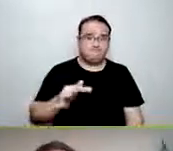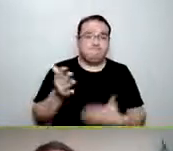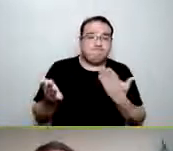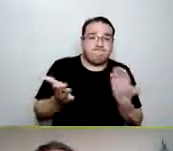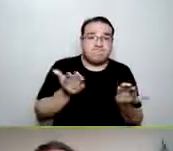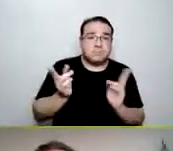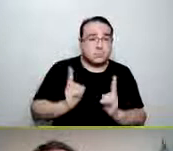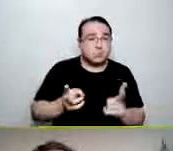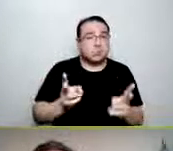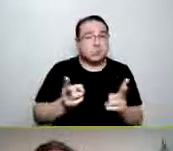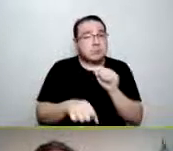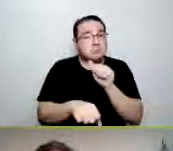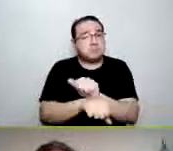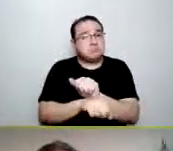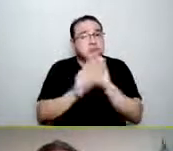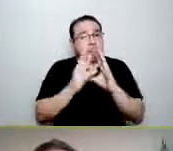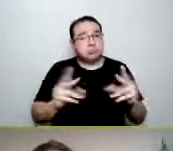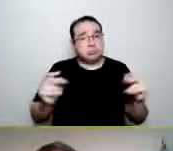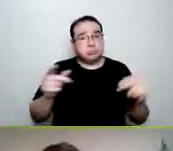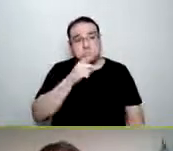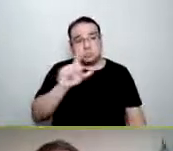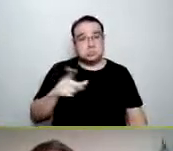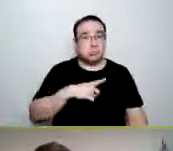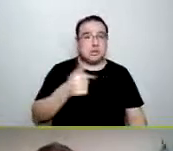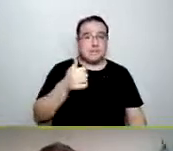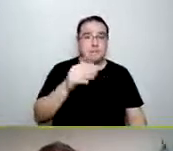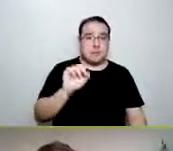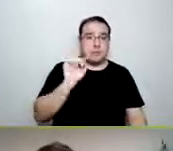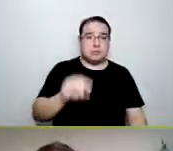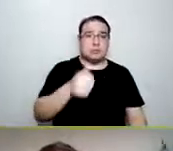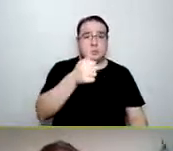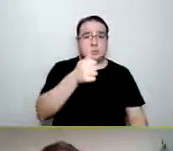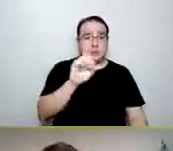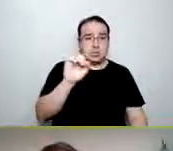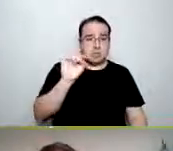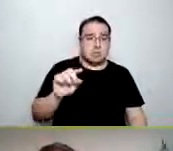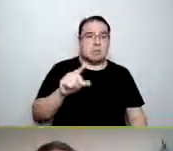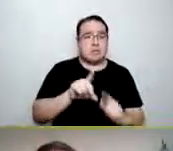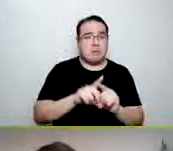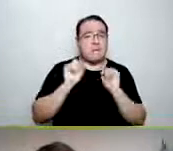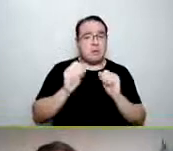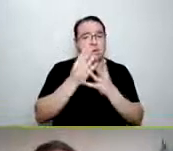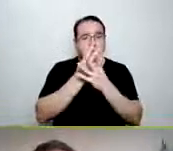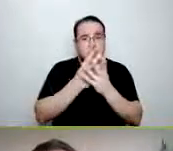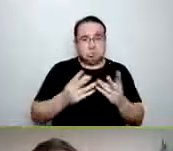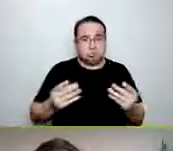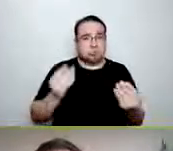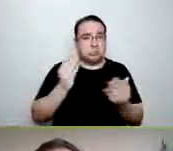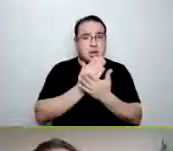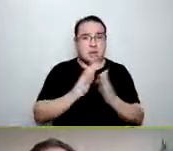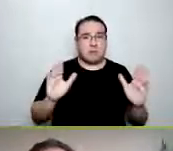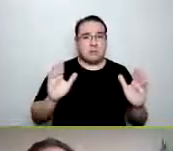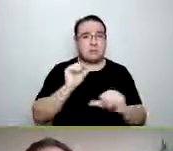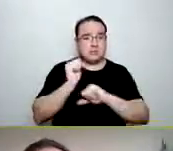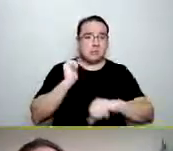incerto, né? Inclusive, mesmo línguas com 10.000, 100.000 falantes também podem se perder se